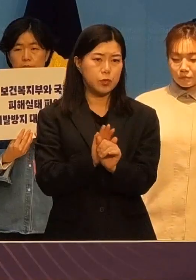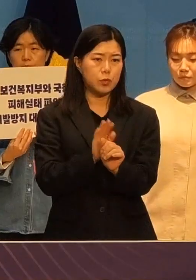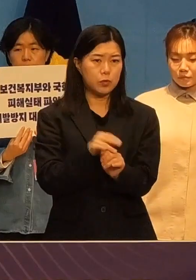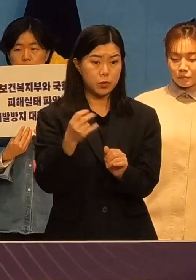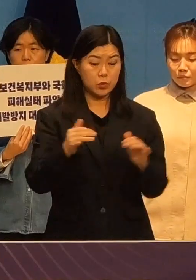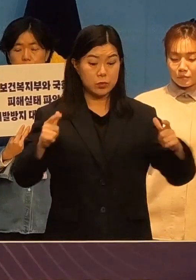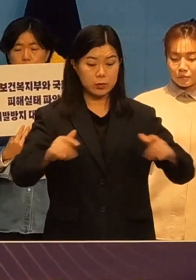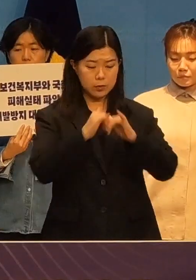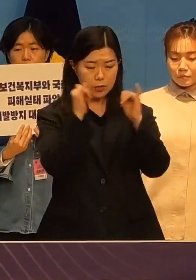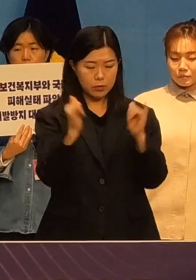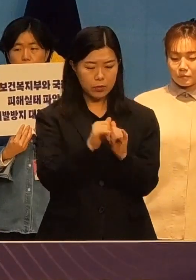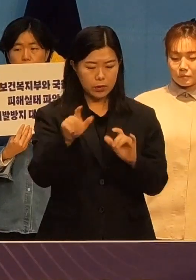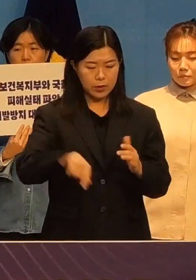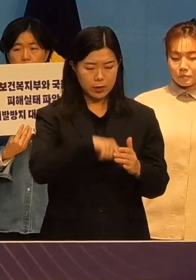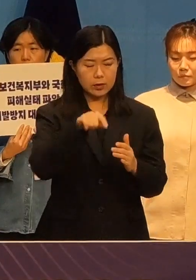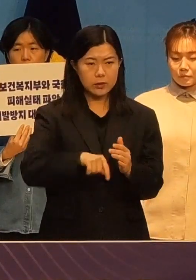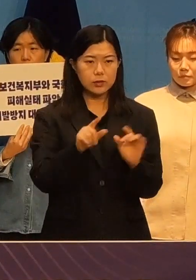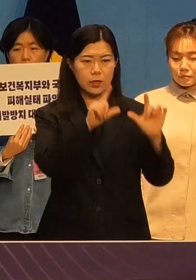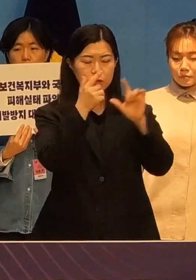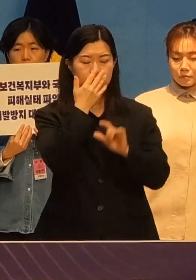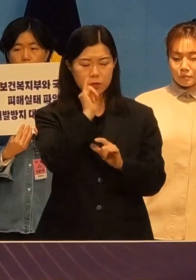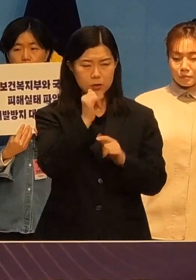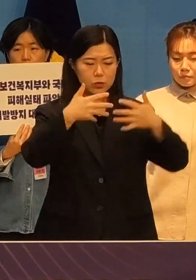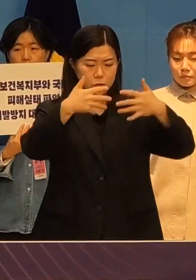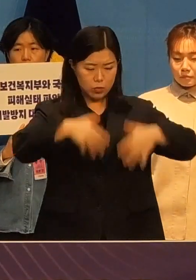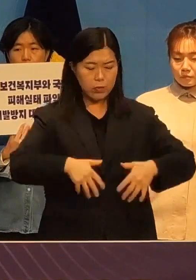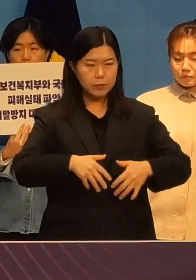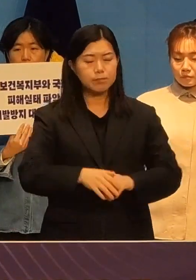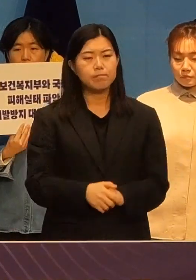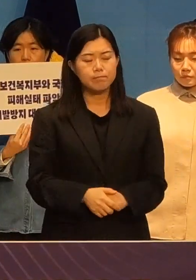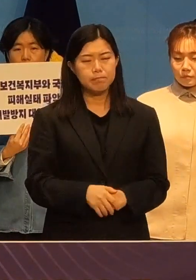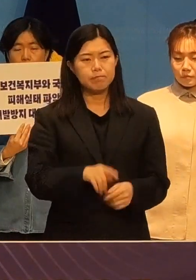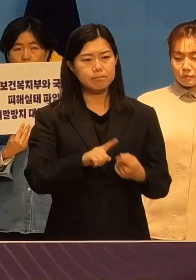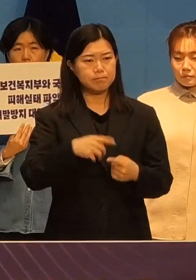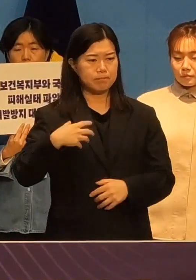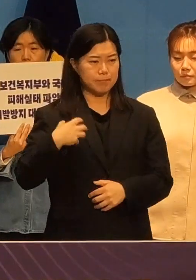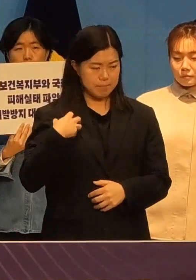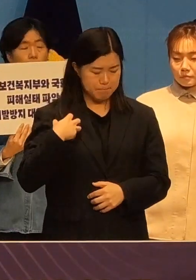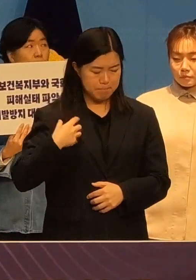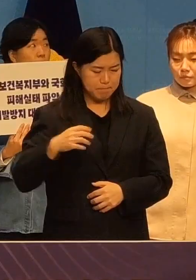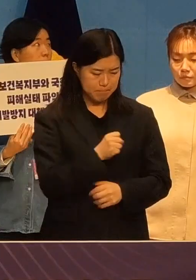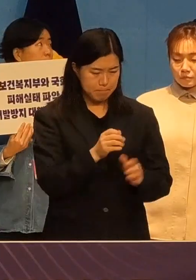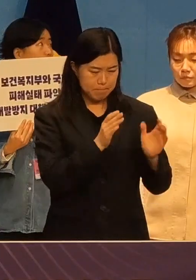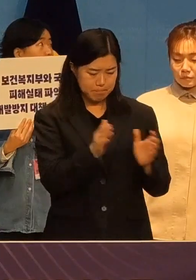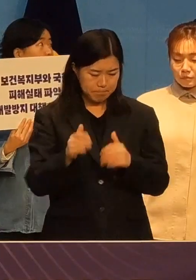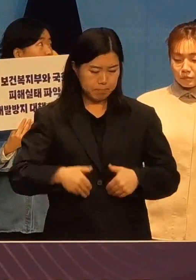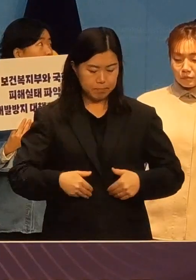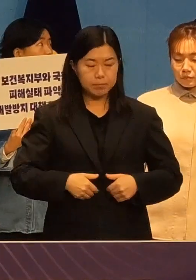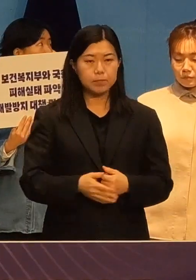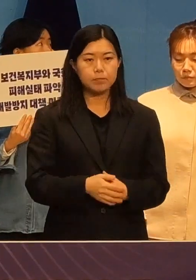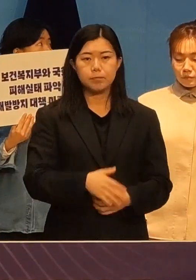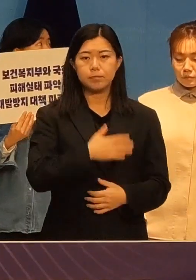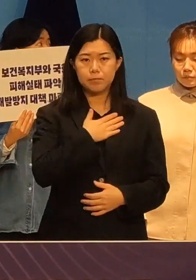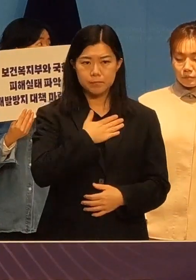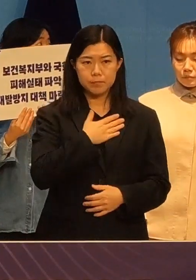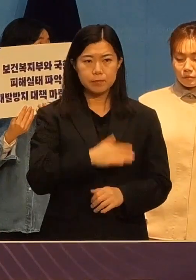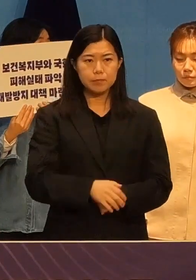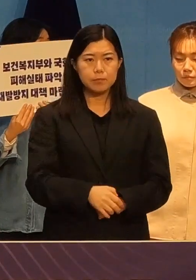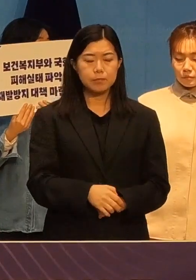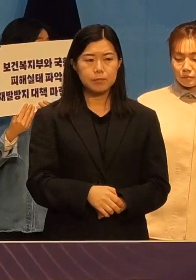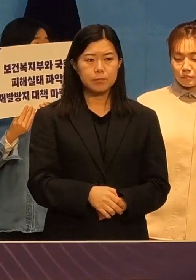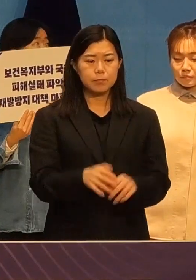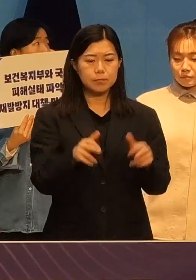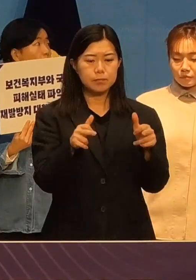있는 조건을 책임지고 마련해야 합니다. 저 역시